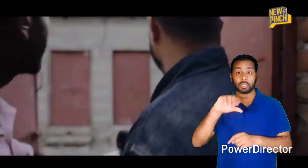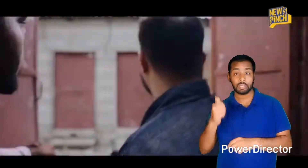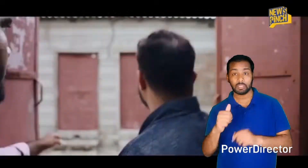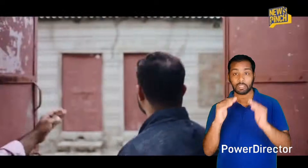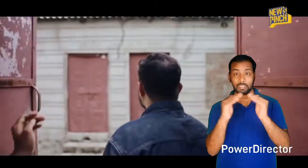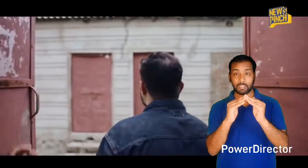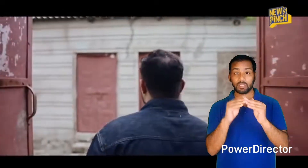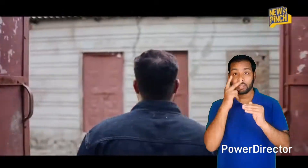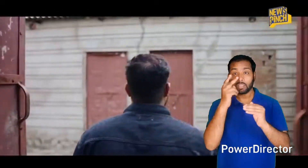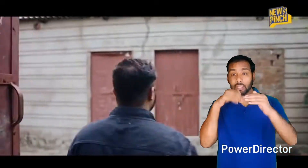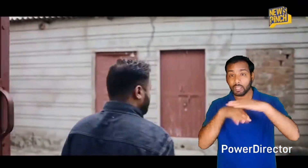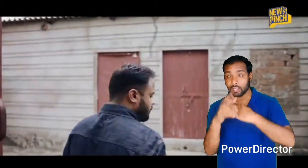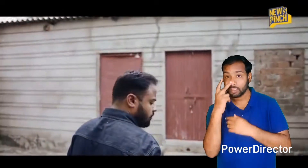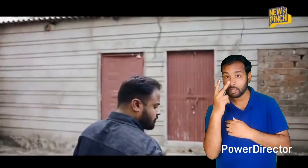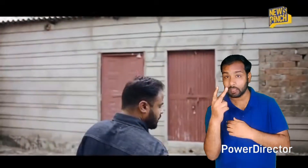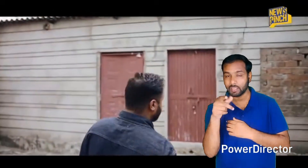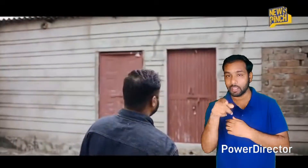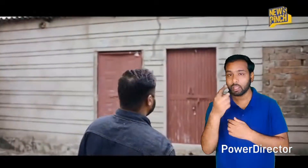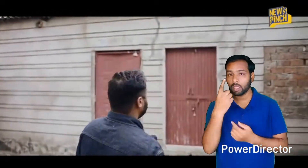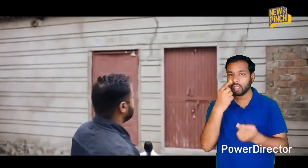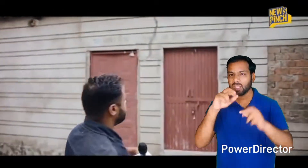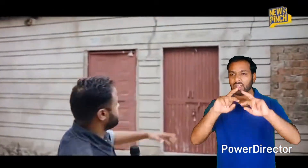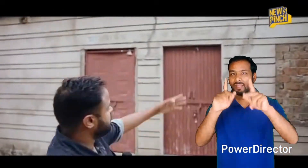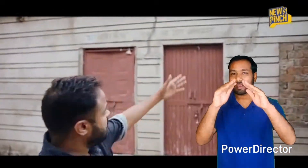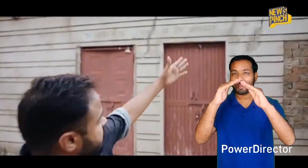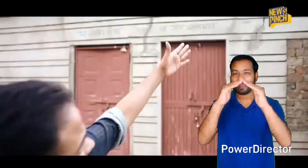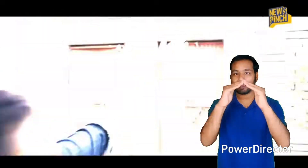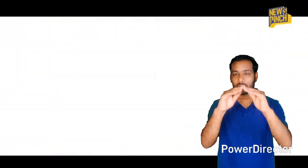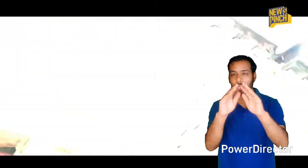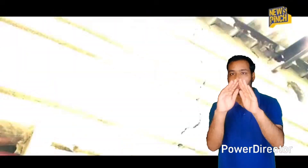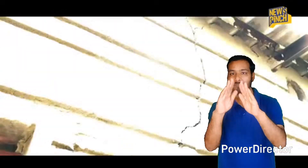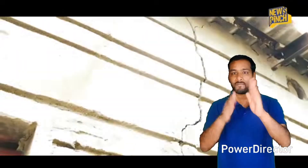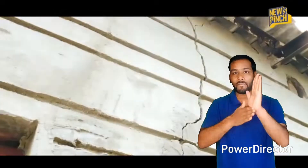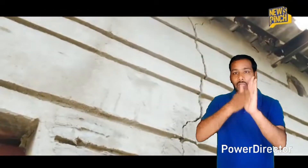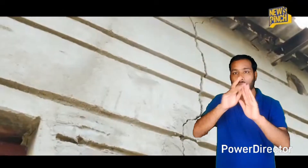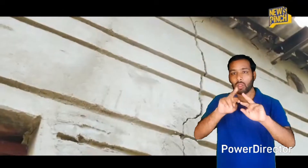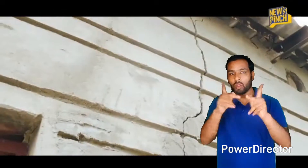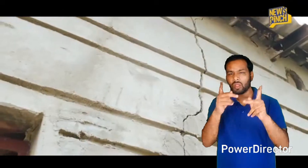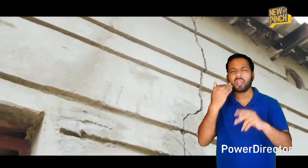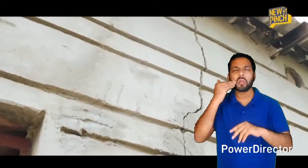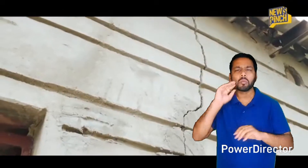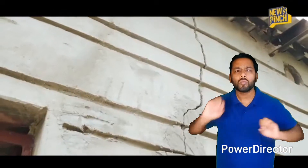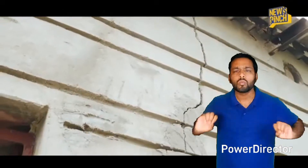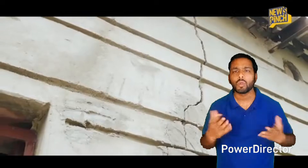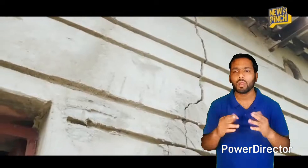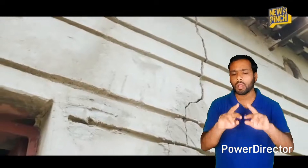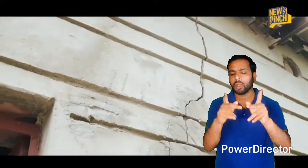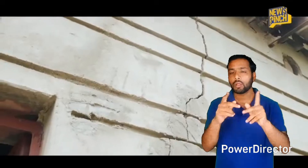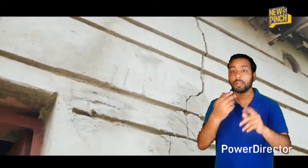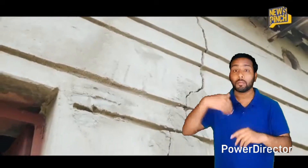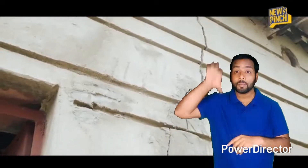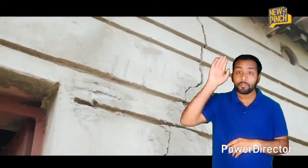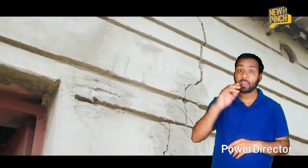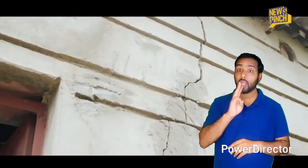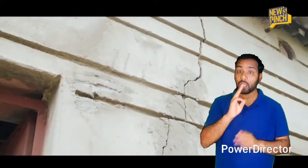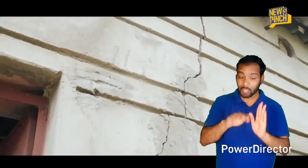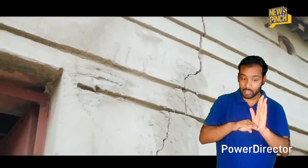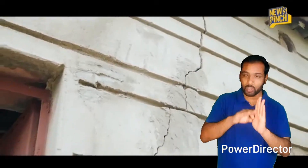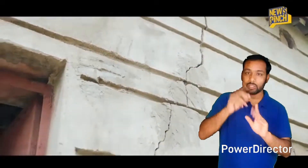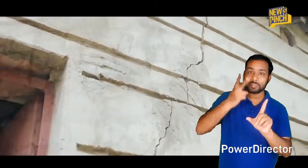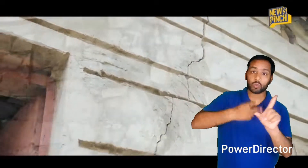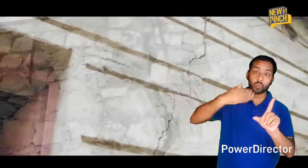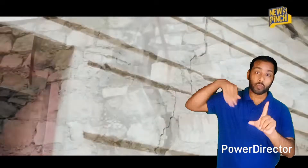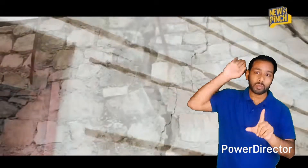ये एक और घर है। देखिए इस घर में भी घुसते ही पता चलता है कि दीवार फट चुकी है। ये कब से होना शुरू हुआ